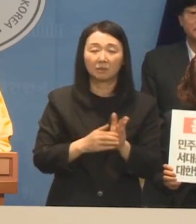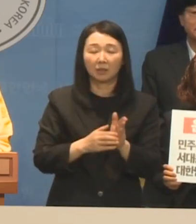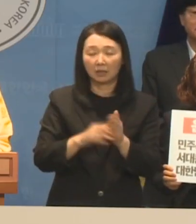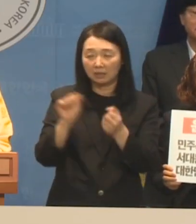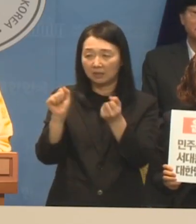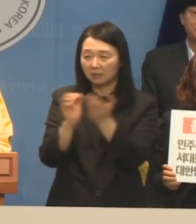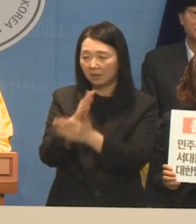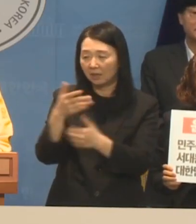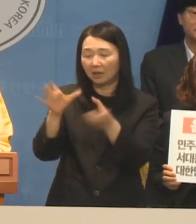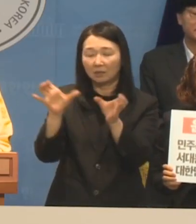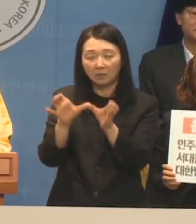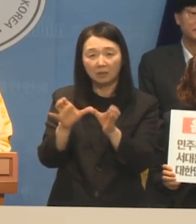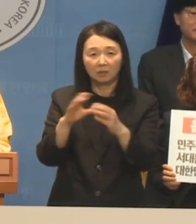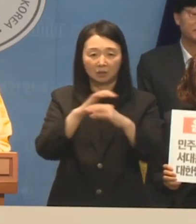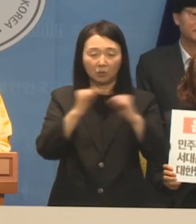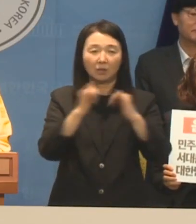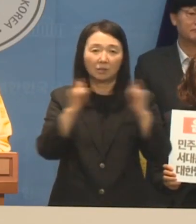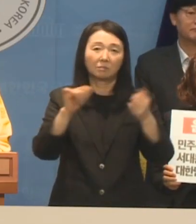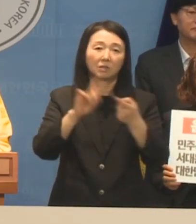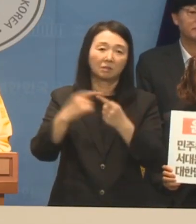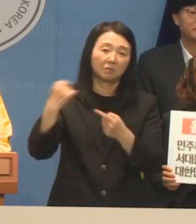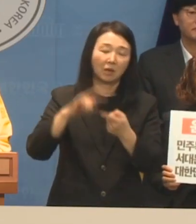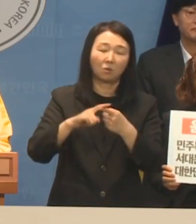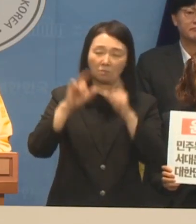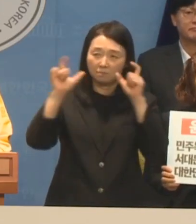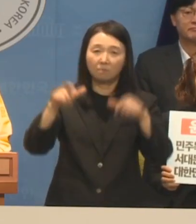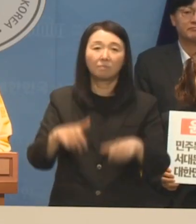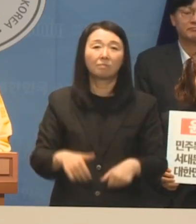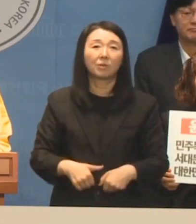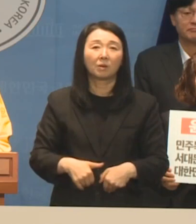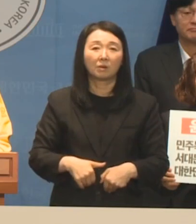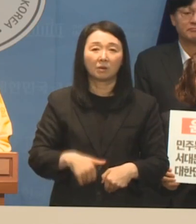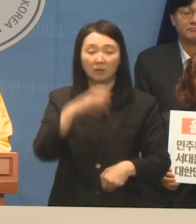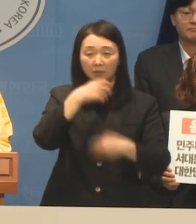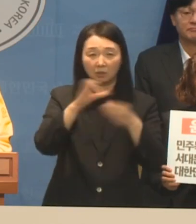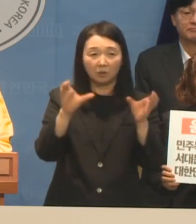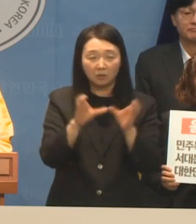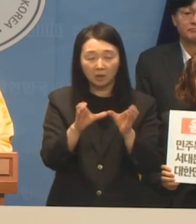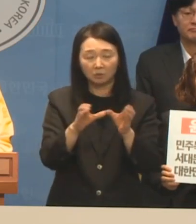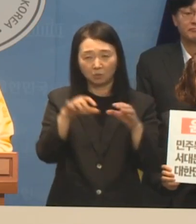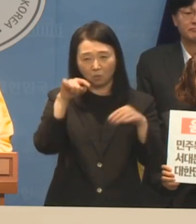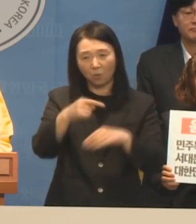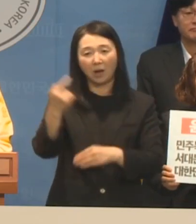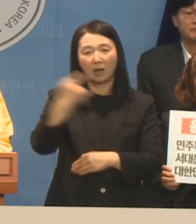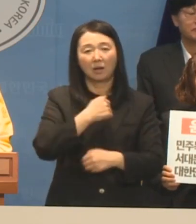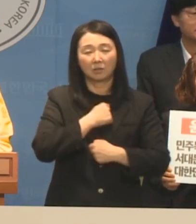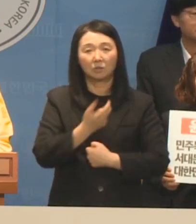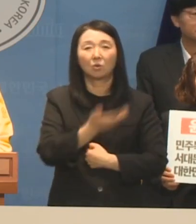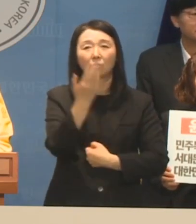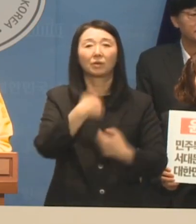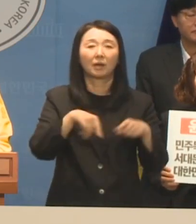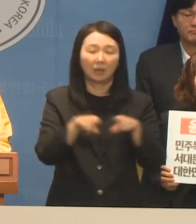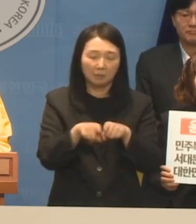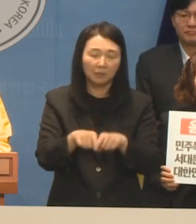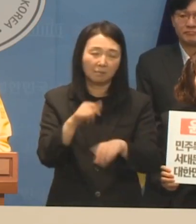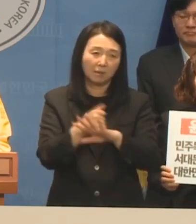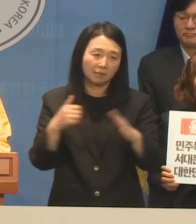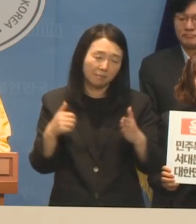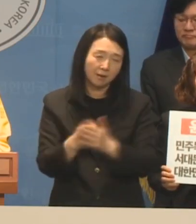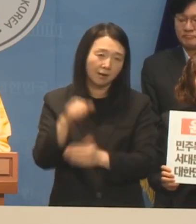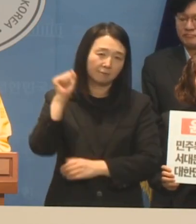세력들을 광장 시민의 힘으로 반드시 단죄합시다. 정의당도 광장을 지키고 시민 여러분들과 함께